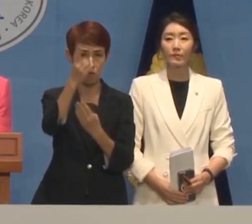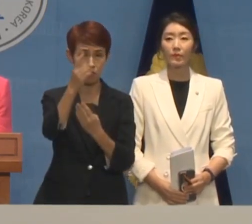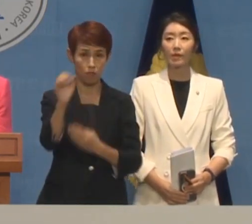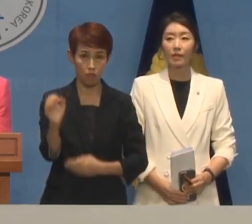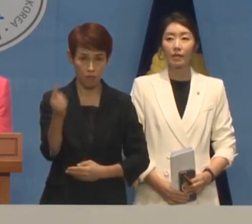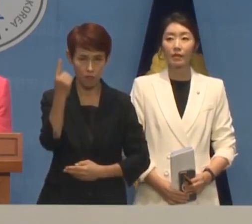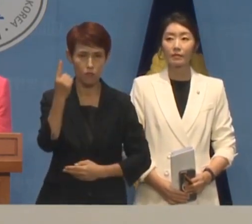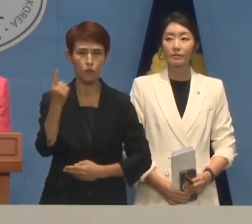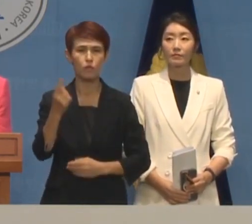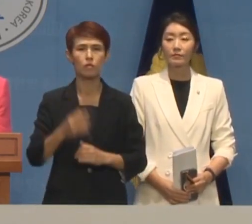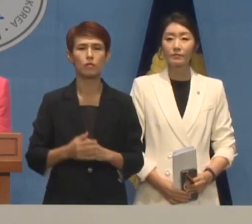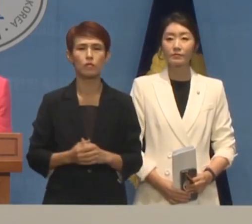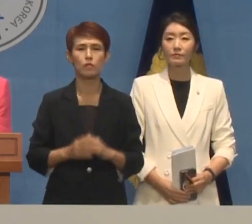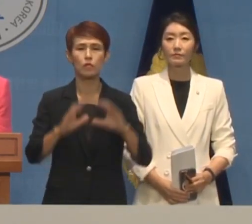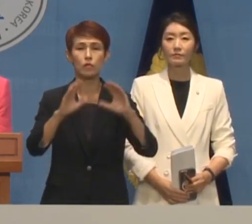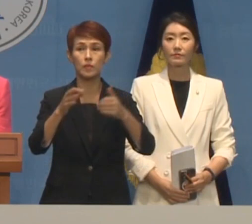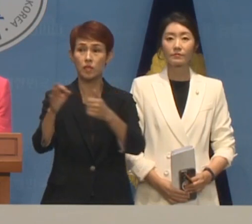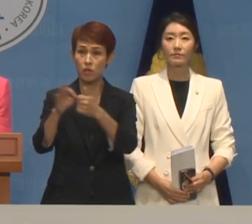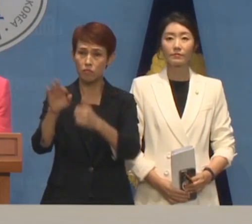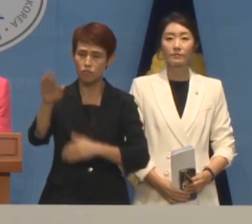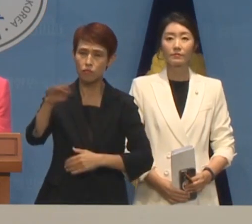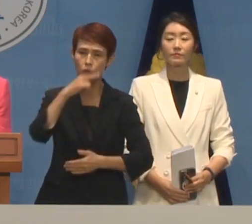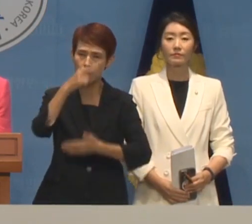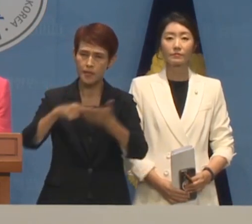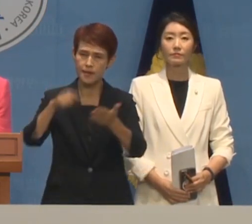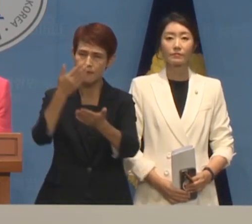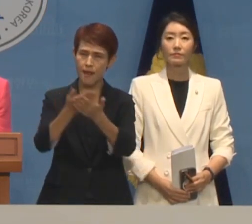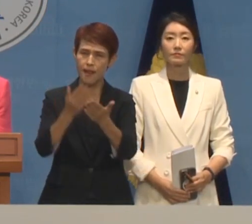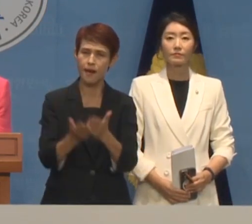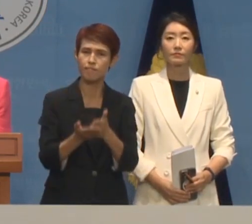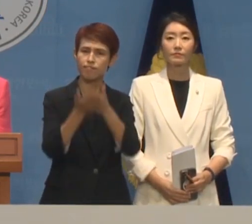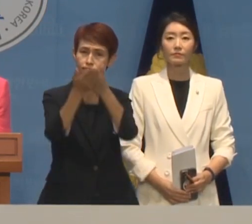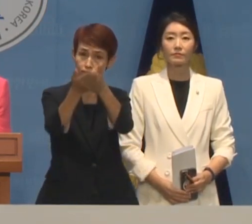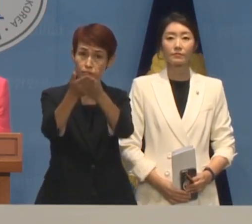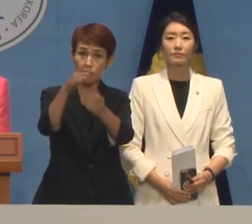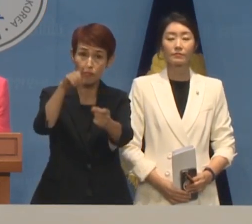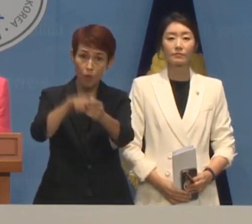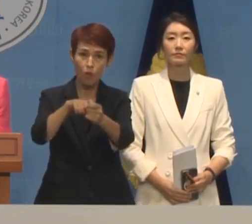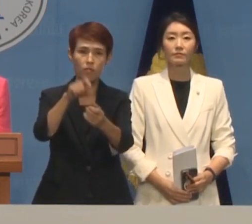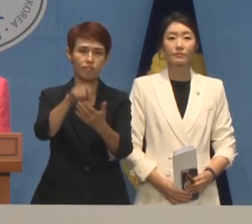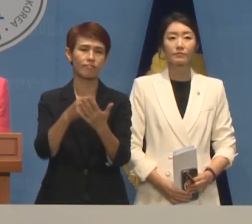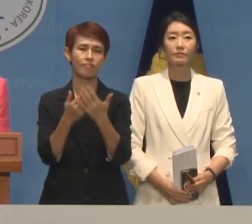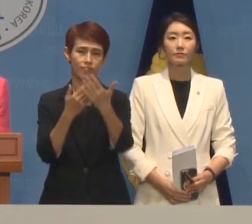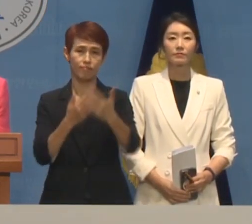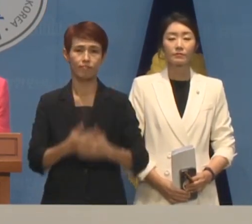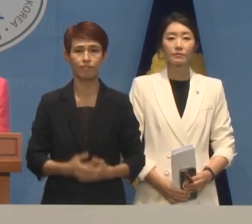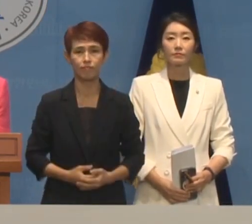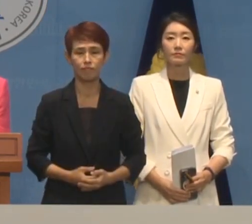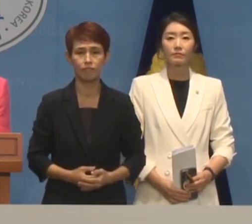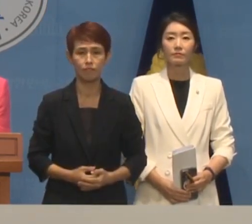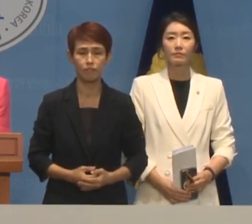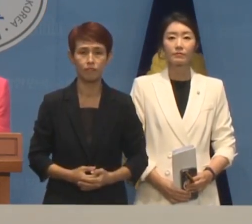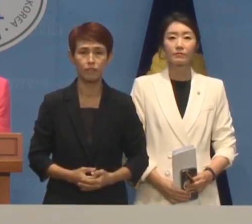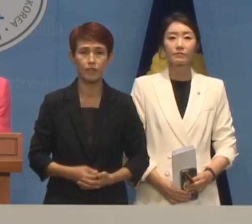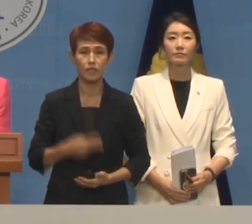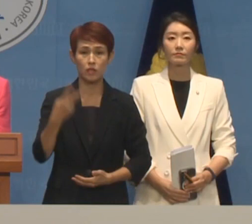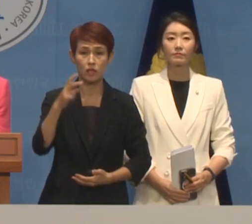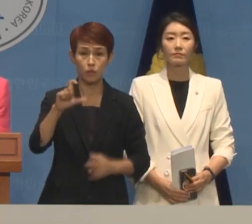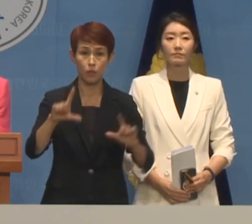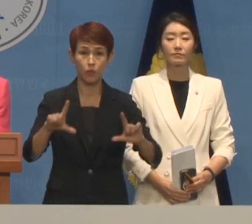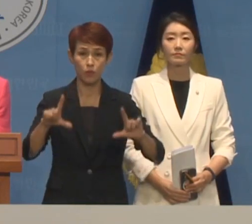손해배상 청구를 촉구하는 기자회견을 열게 되었습니다. 저는 2015년 삼성물산